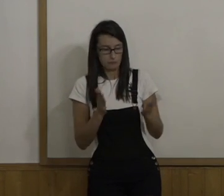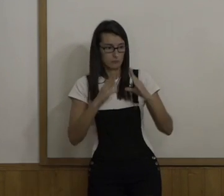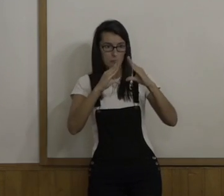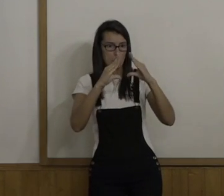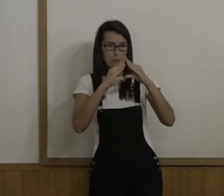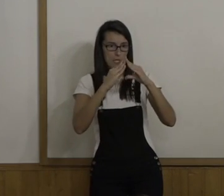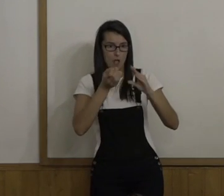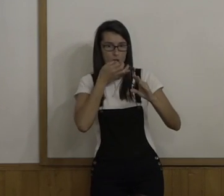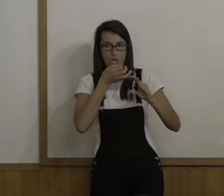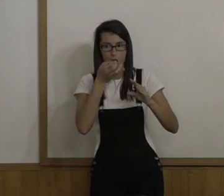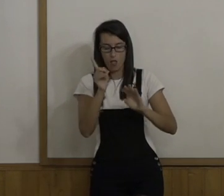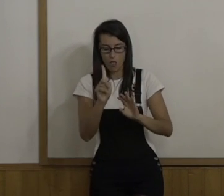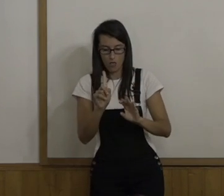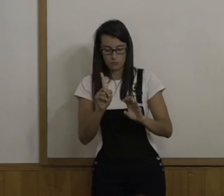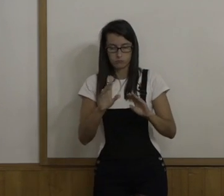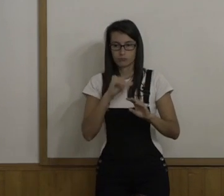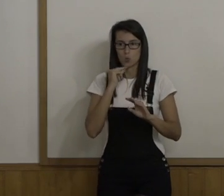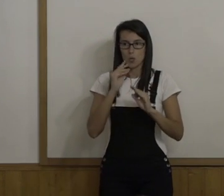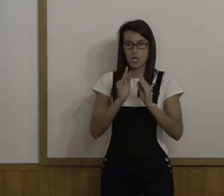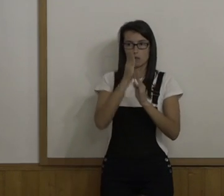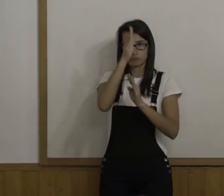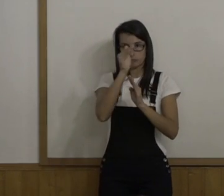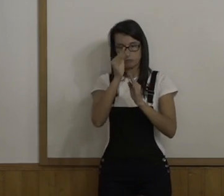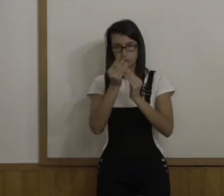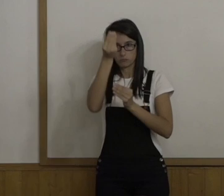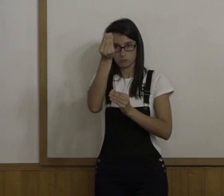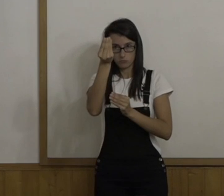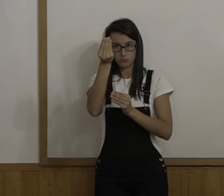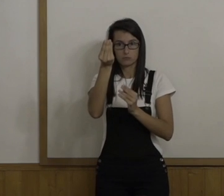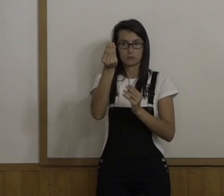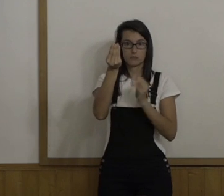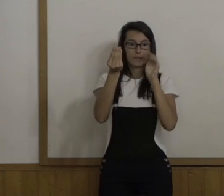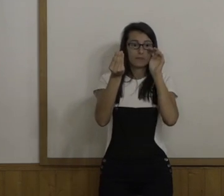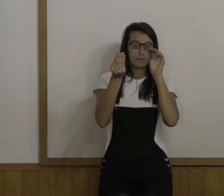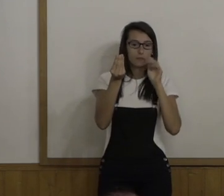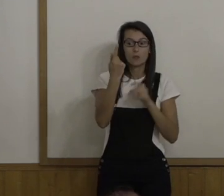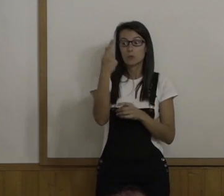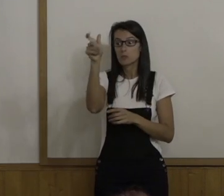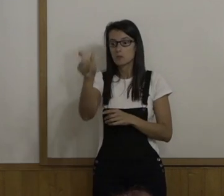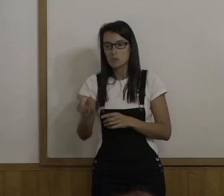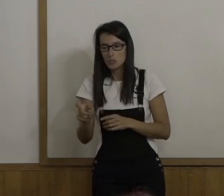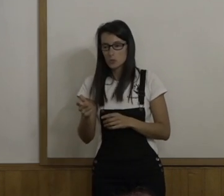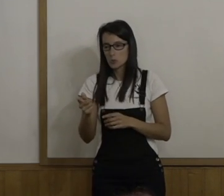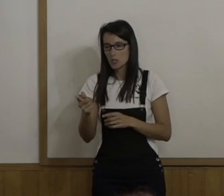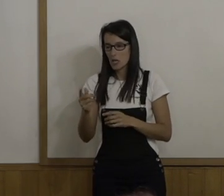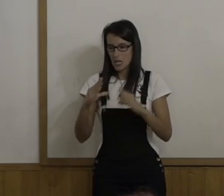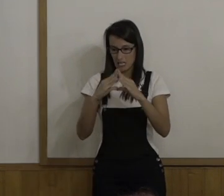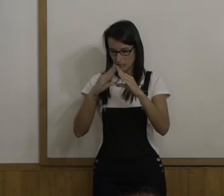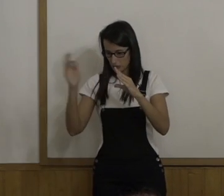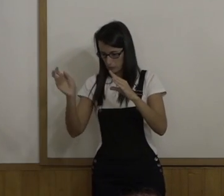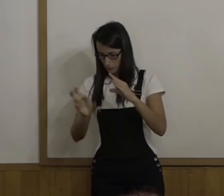misa. Estaba el hombre consagrando, y resulta que había un hombre muy, muy, muy, muy, muy